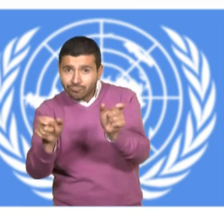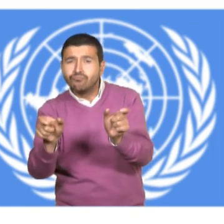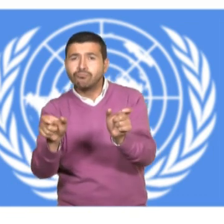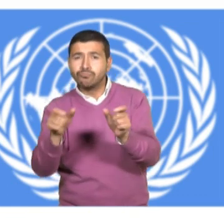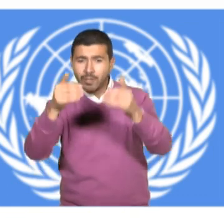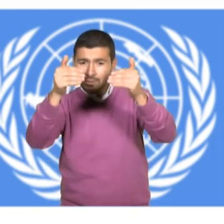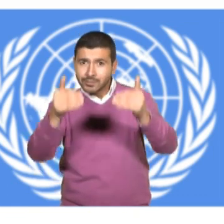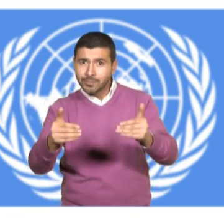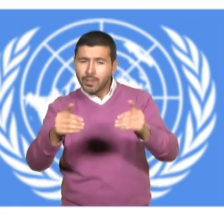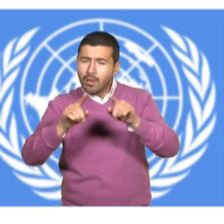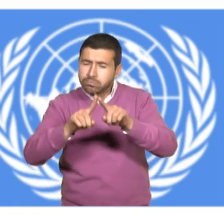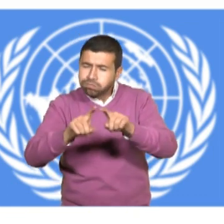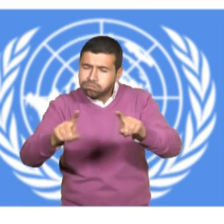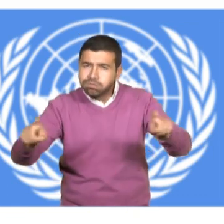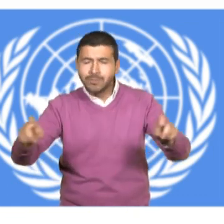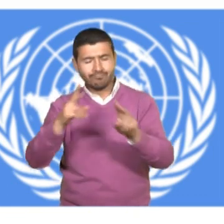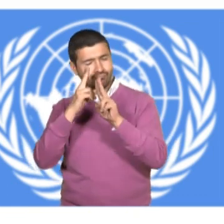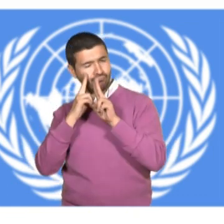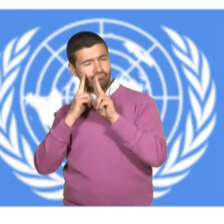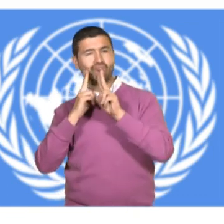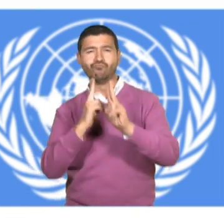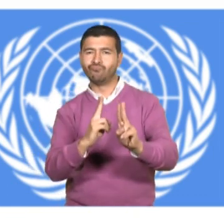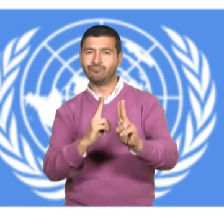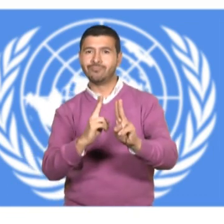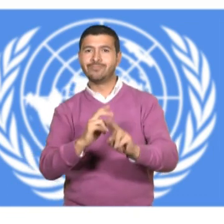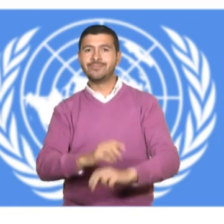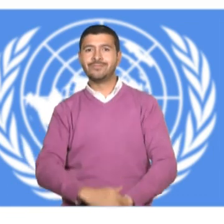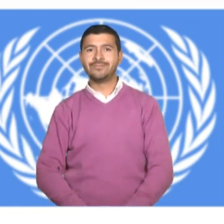la diversidad de las personas con discapacidad.